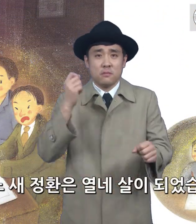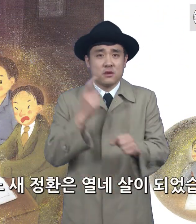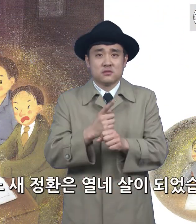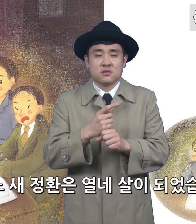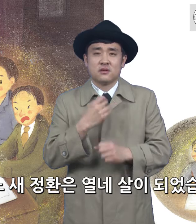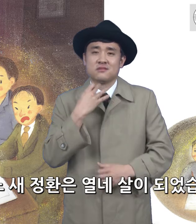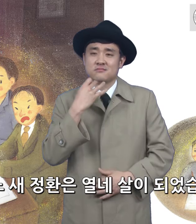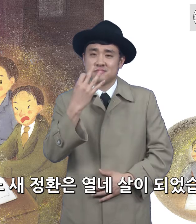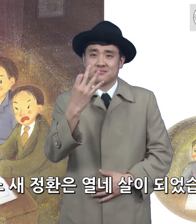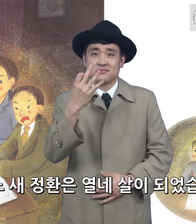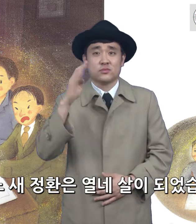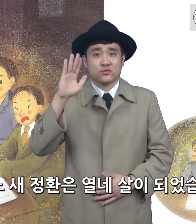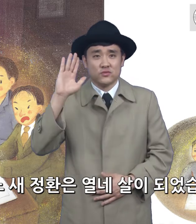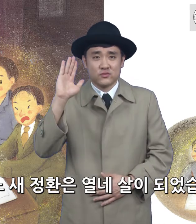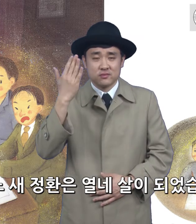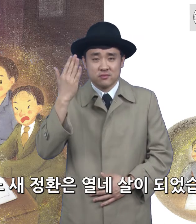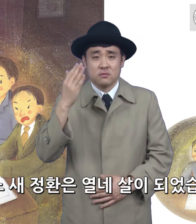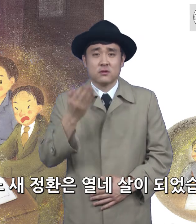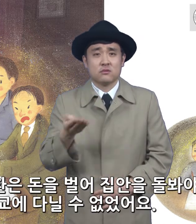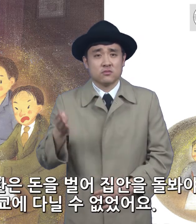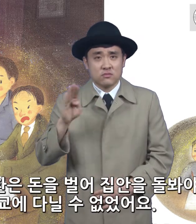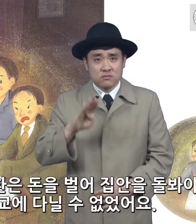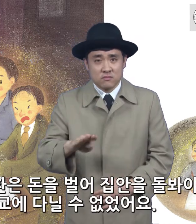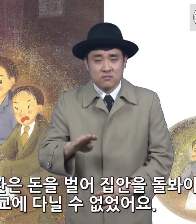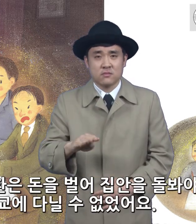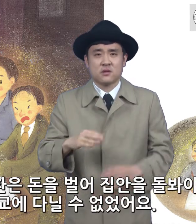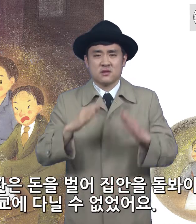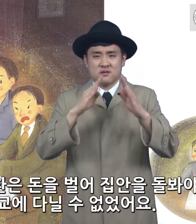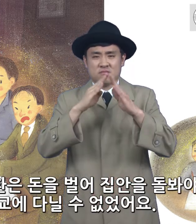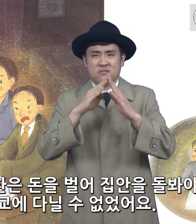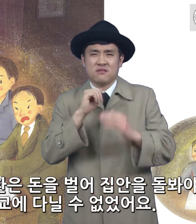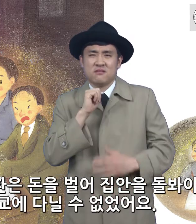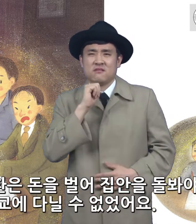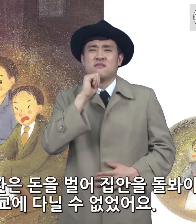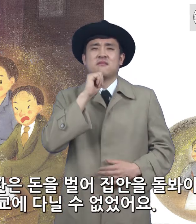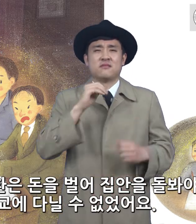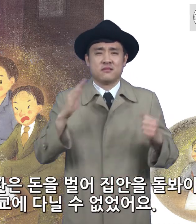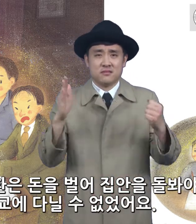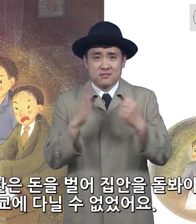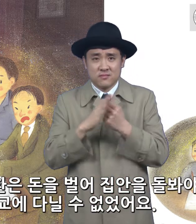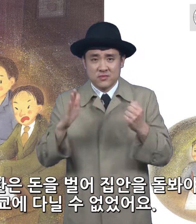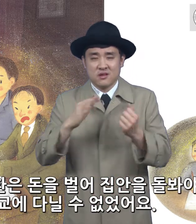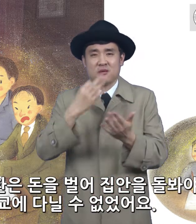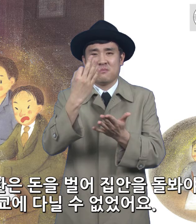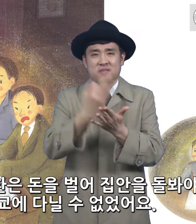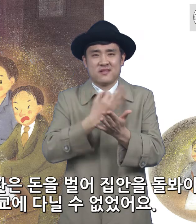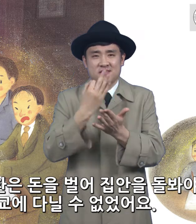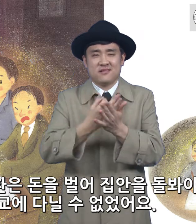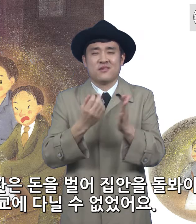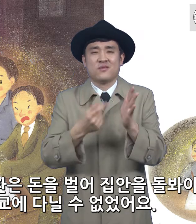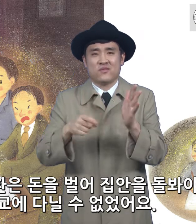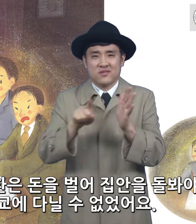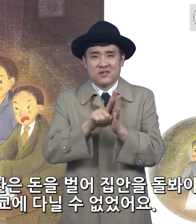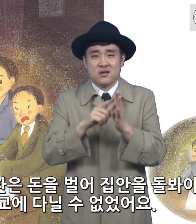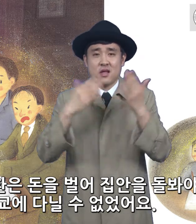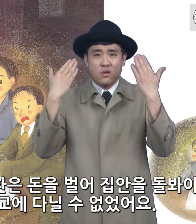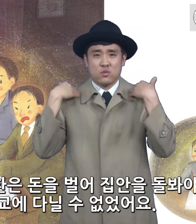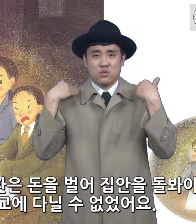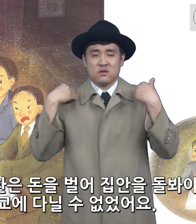어느새 정아는 14살이 되었습니다. 그러나 정아는 돈을 벌어 집안을 돌봐야 했기 때문에 더 이상 학교에 다닐